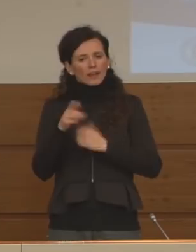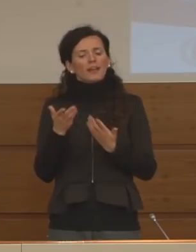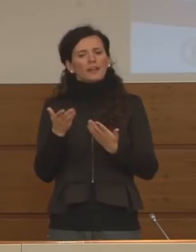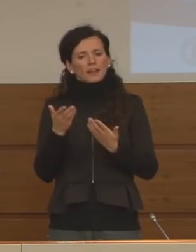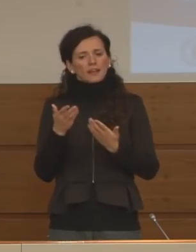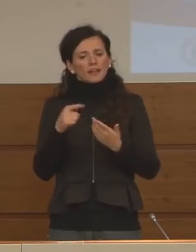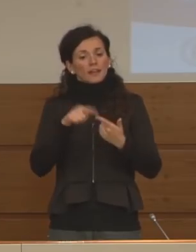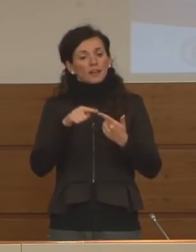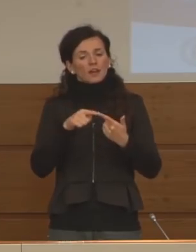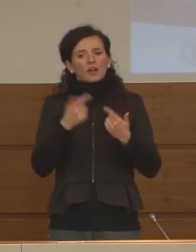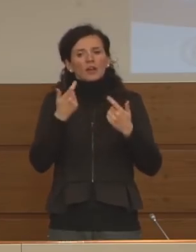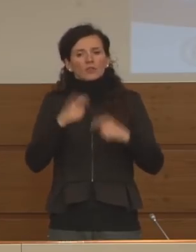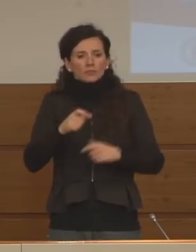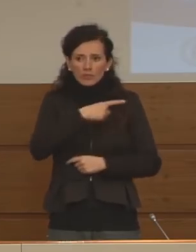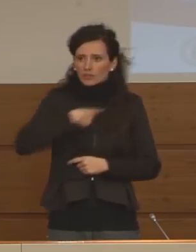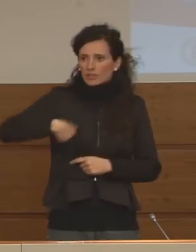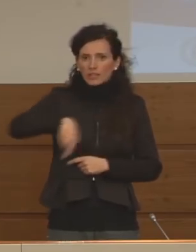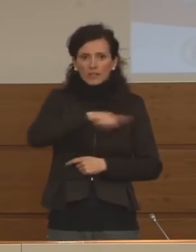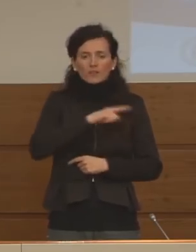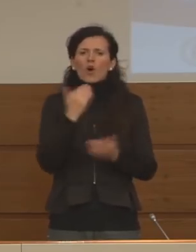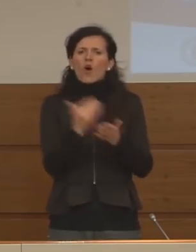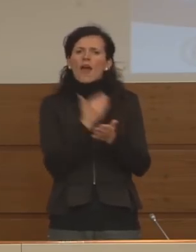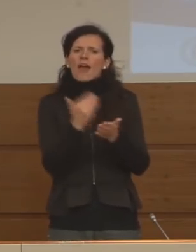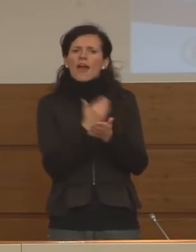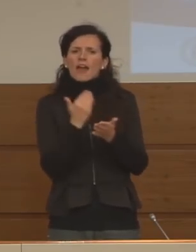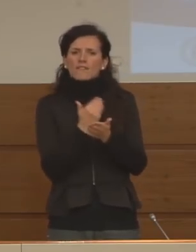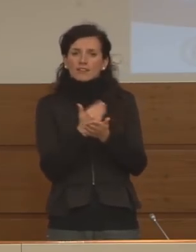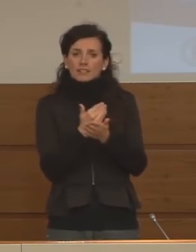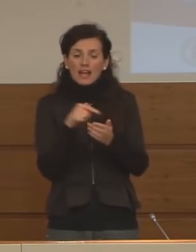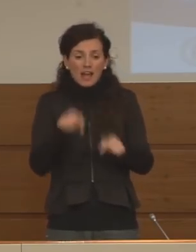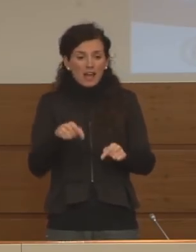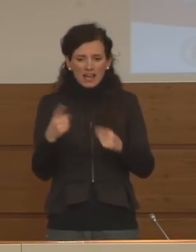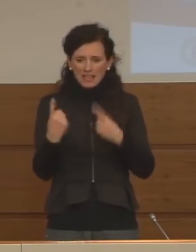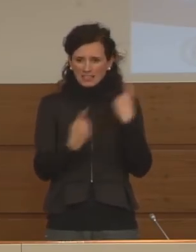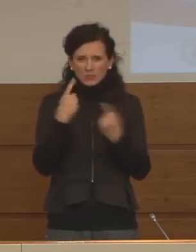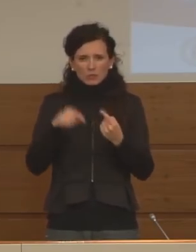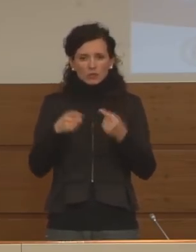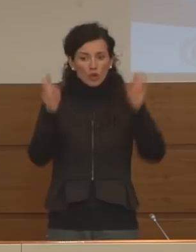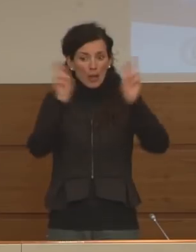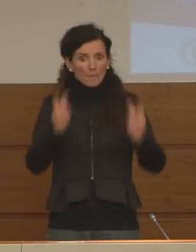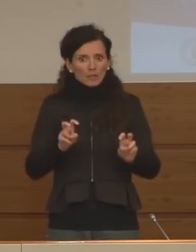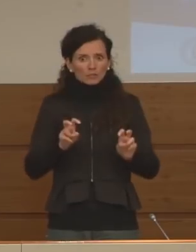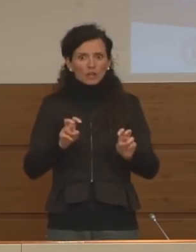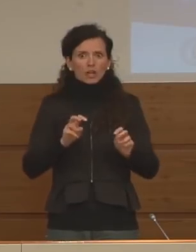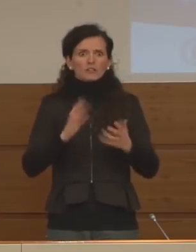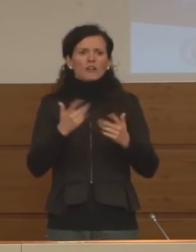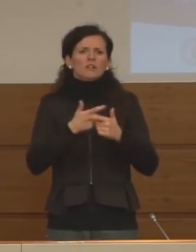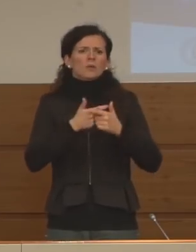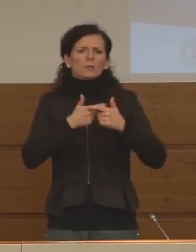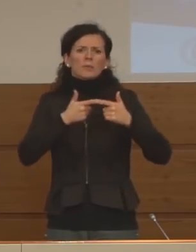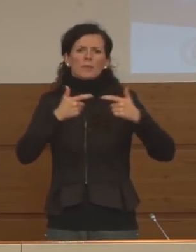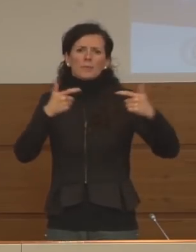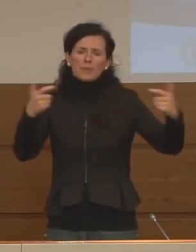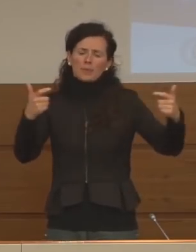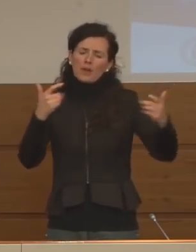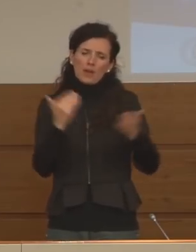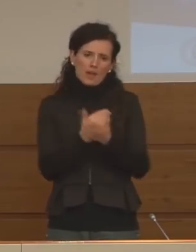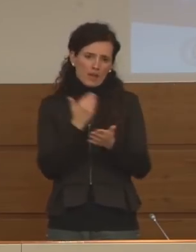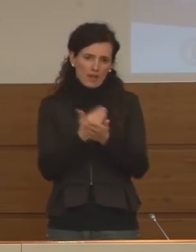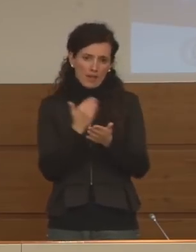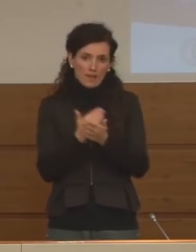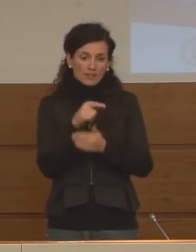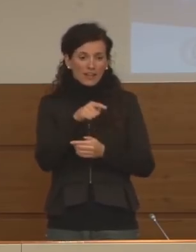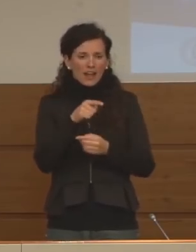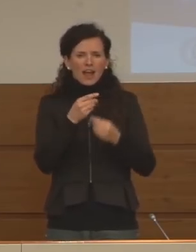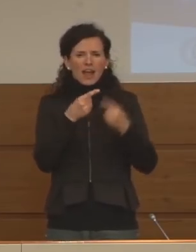disponibilità per evitare che l'emergenza diventi ancora più vasta che il nostro nemico